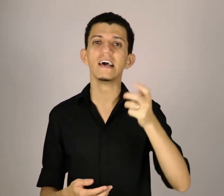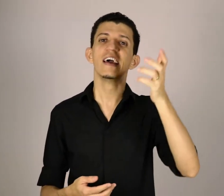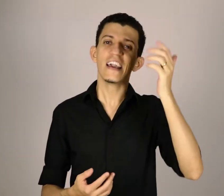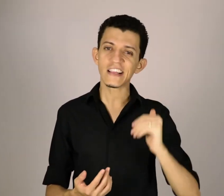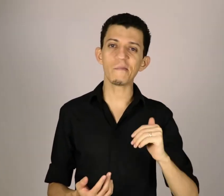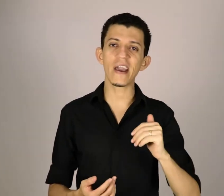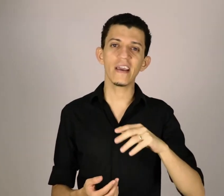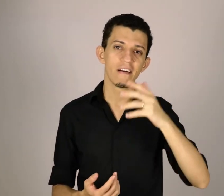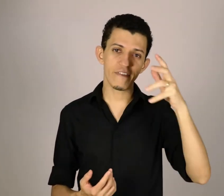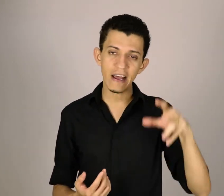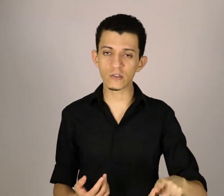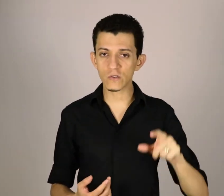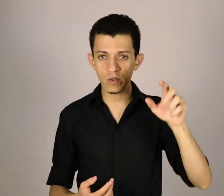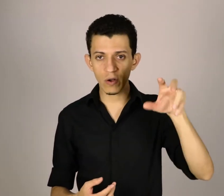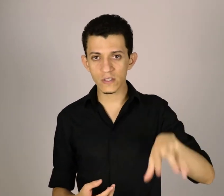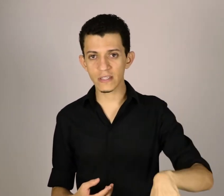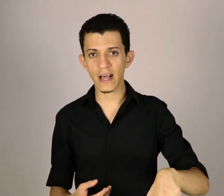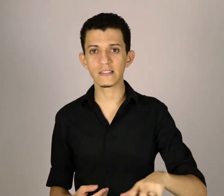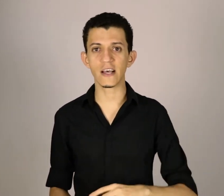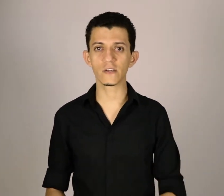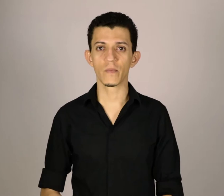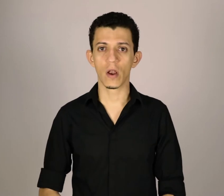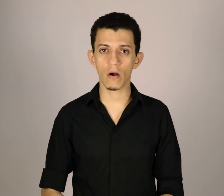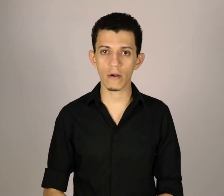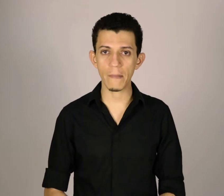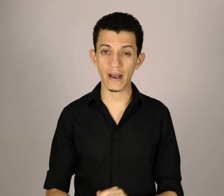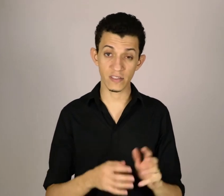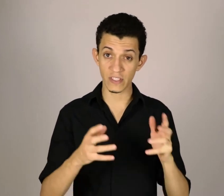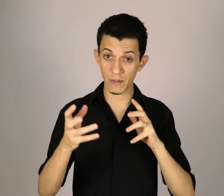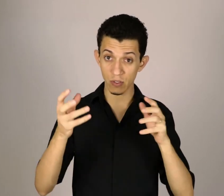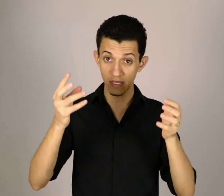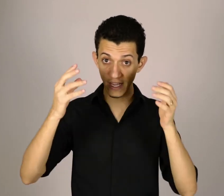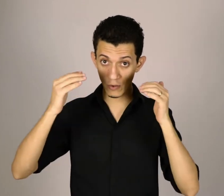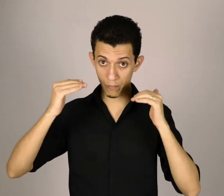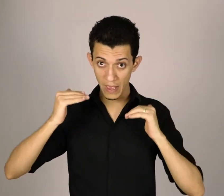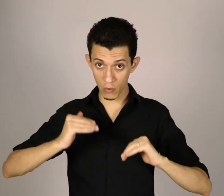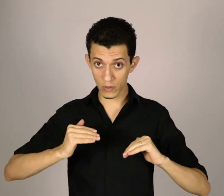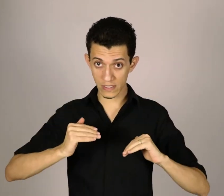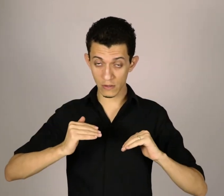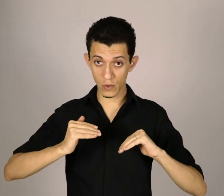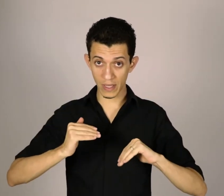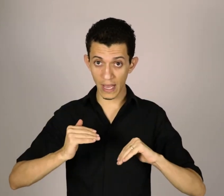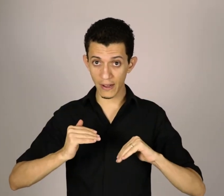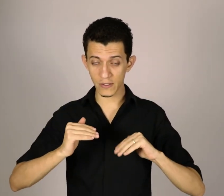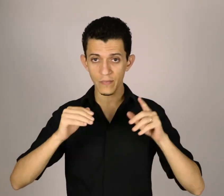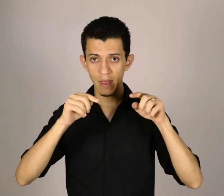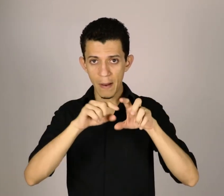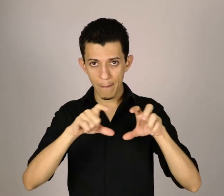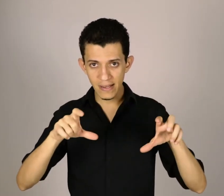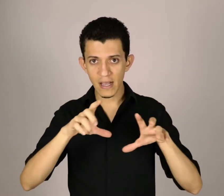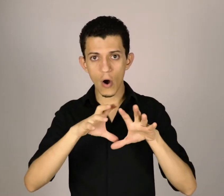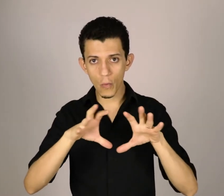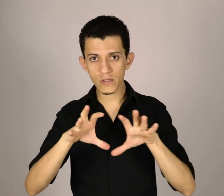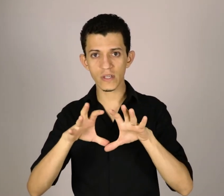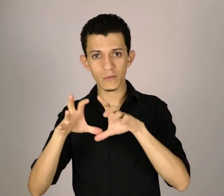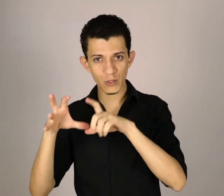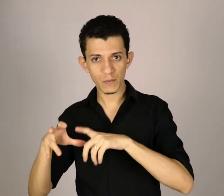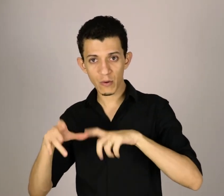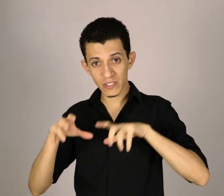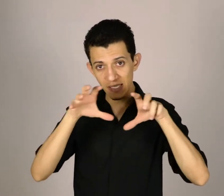e também vários outros conteúdos que você tem acesso logo aqui abaixo. Às vezes as pessoas deixam perguntas lá nos comentários, mas algumas coisas que as pessoas perguntam já